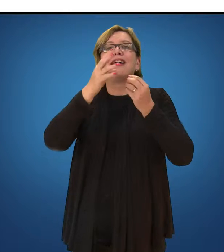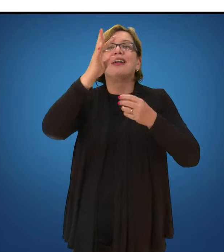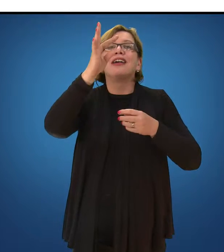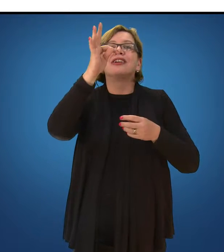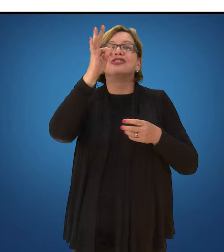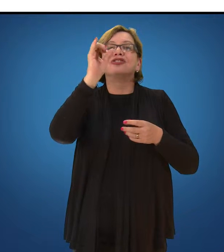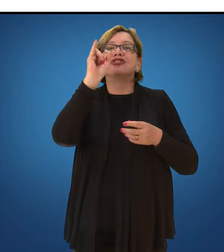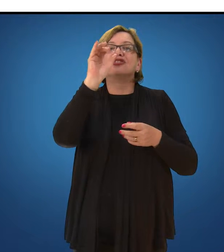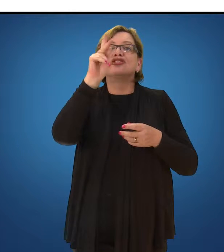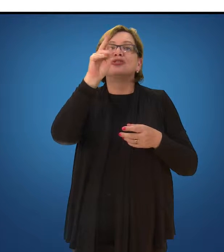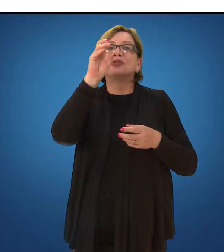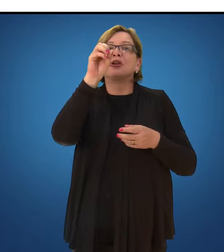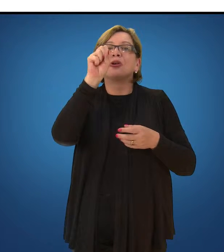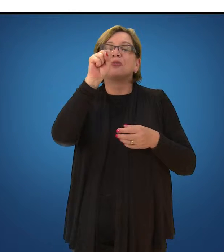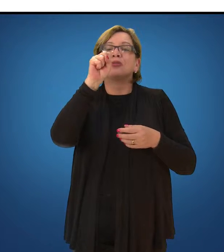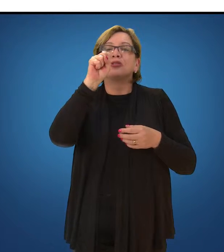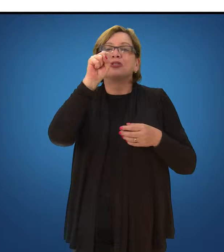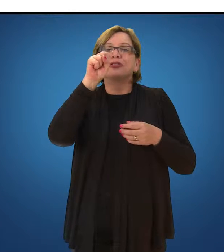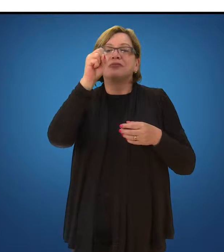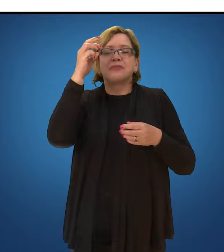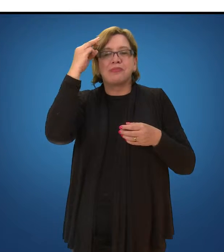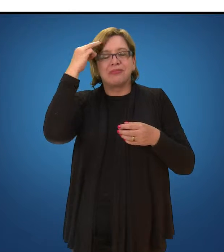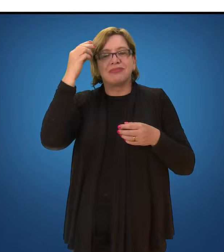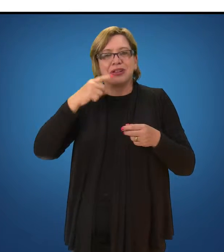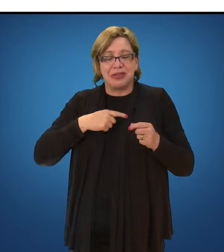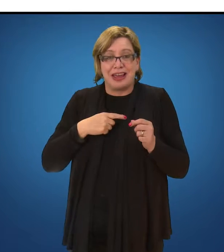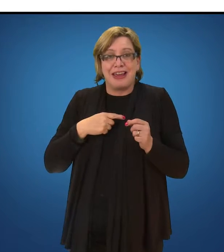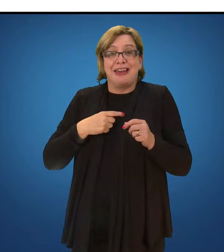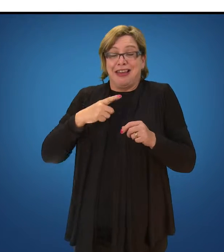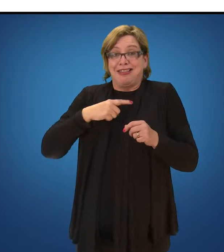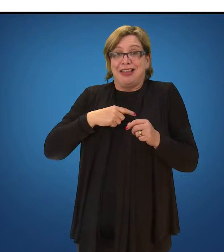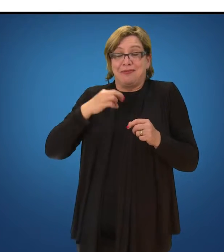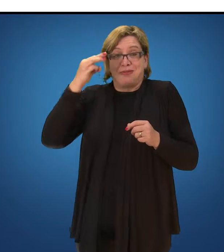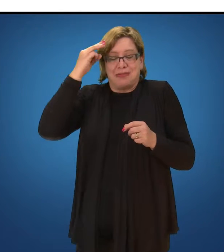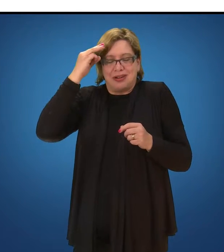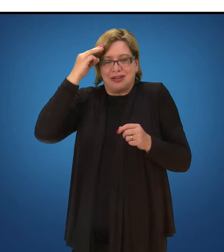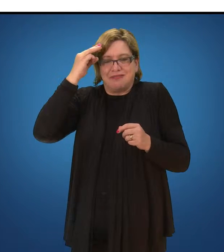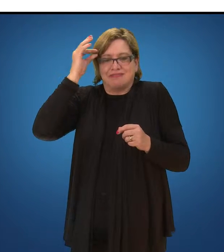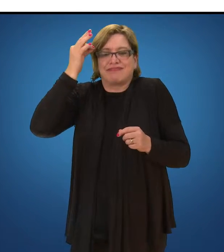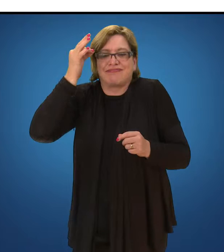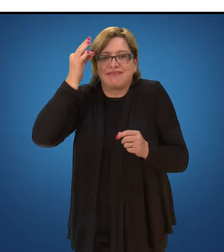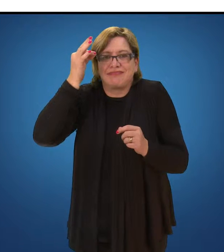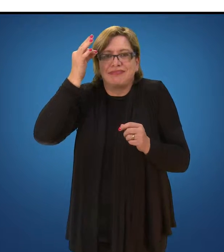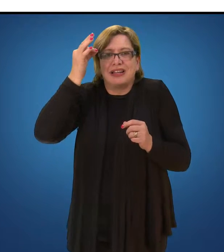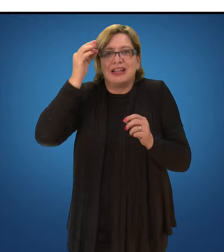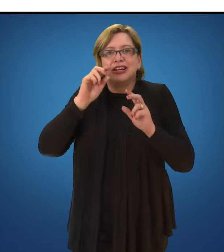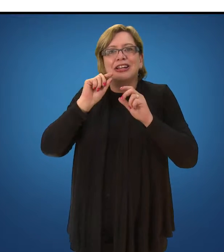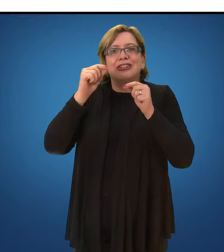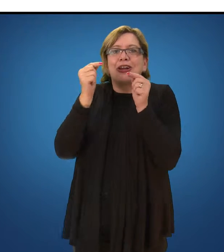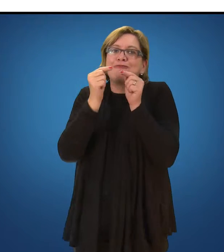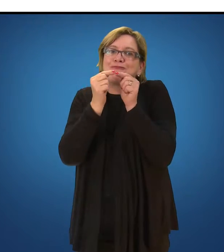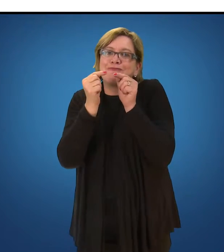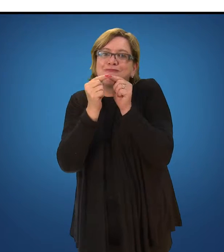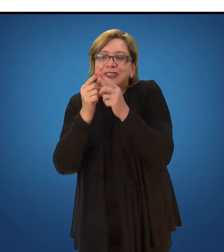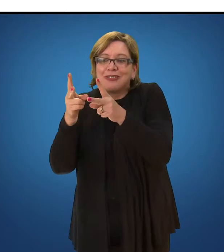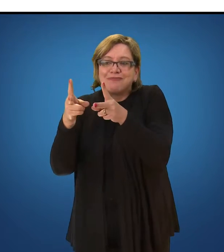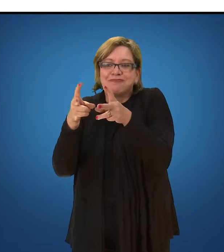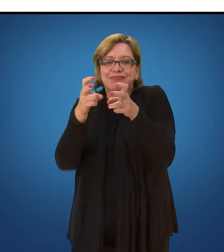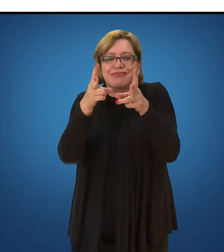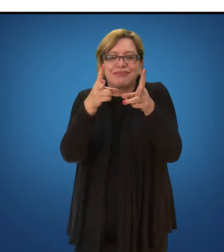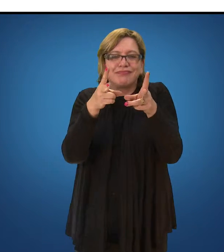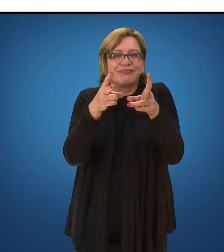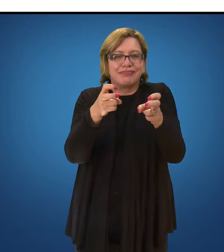temos dentro de nós. Existe uma memória de curto prazo, uma memória brevíssima, por exemplo, que está associada com a percepção, na qual eu